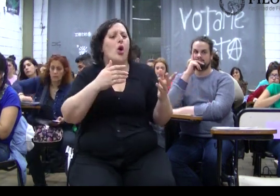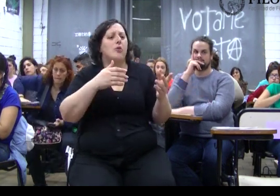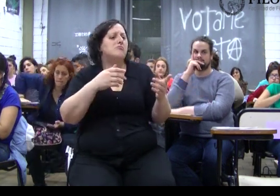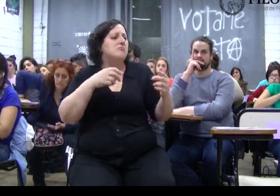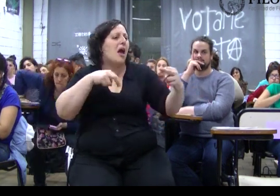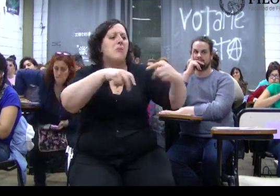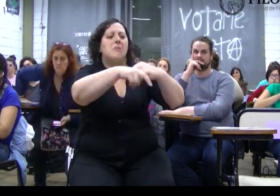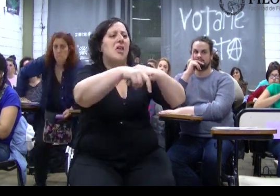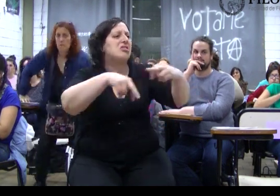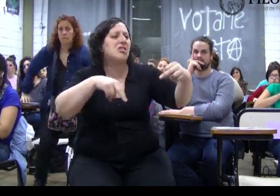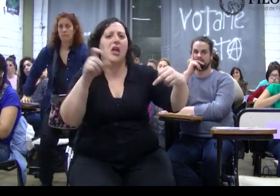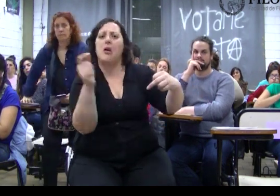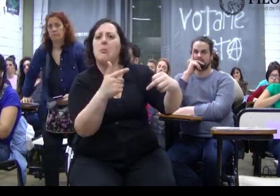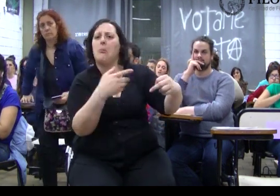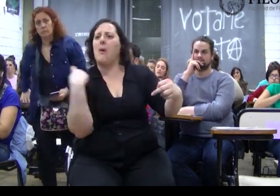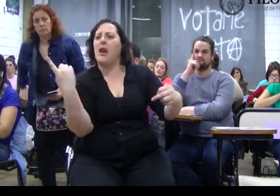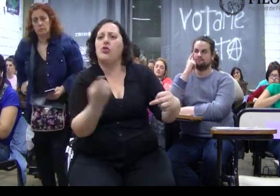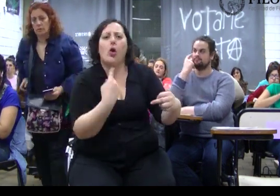funciona,